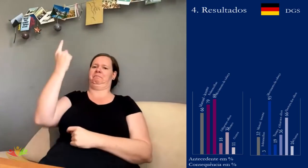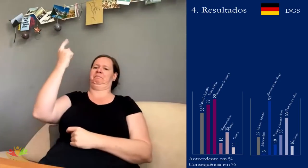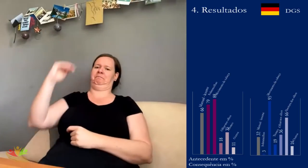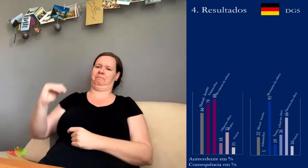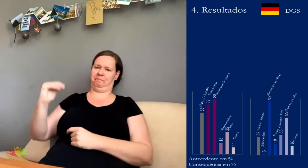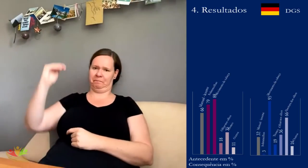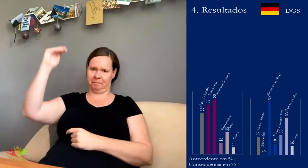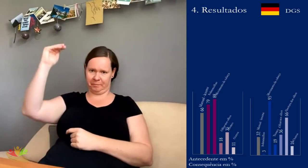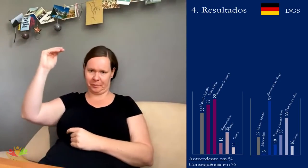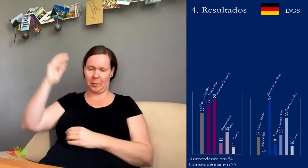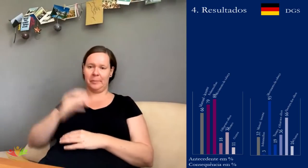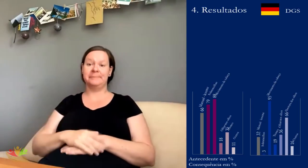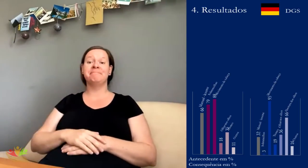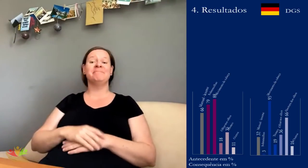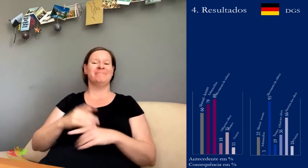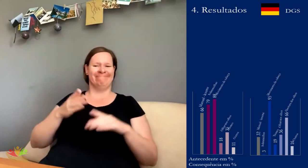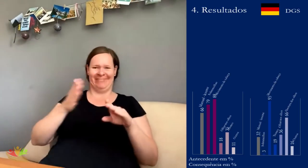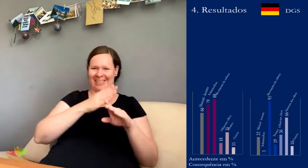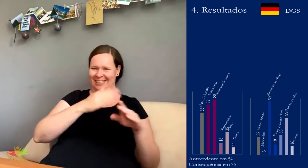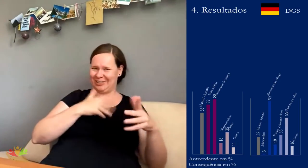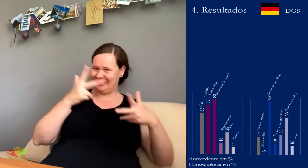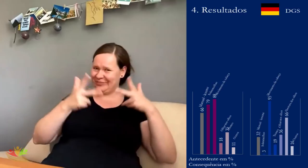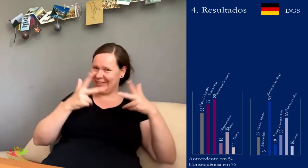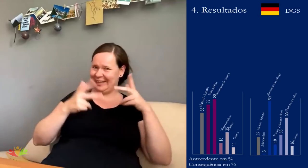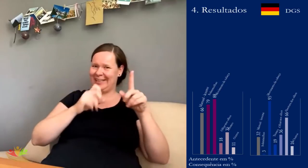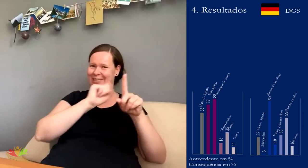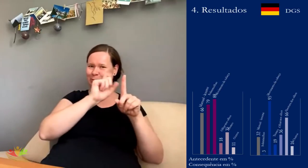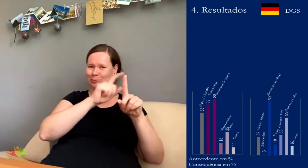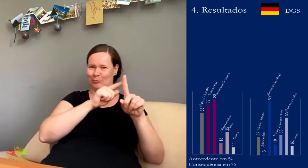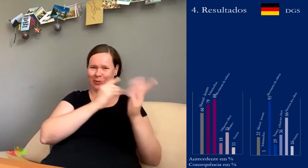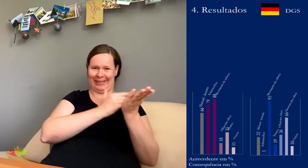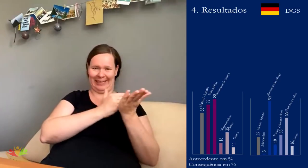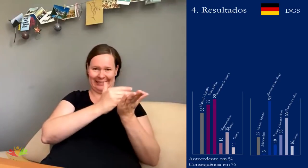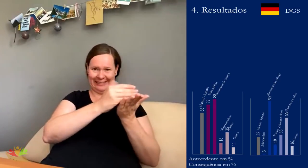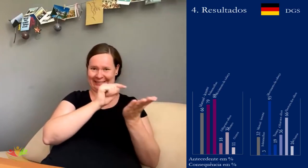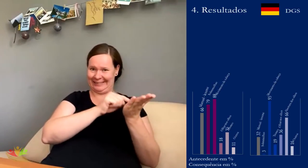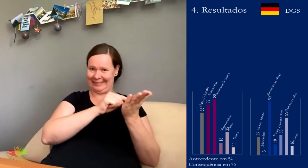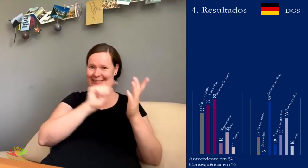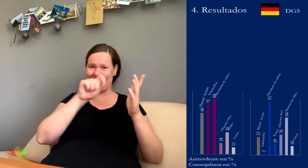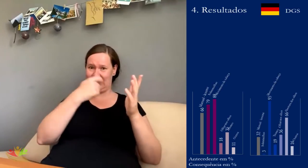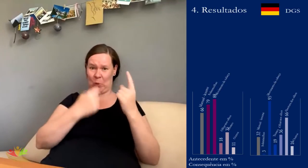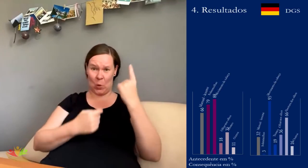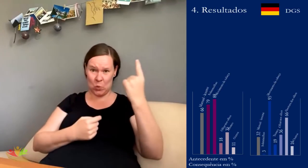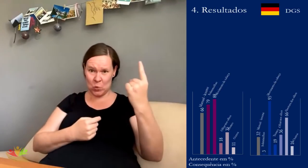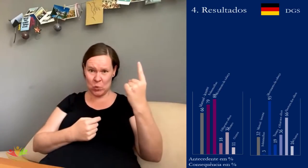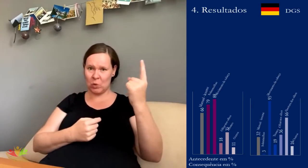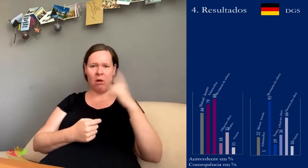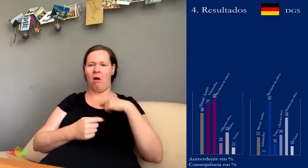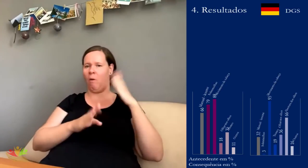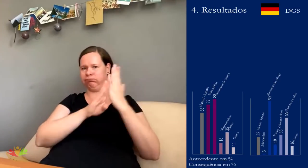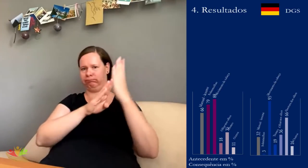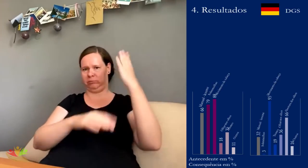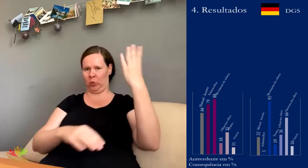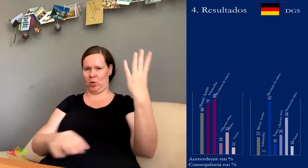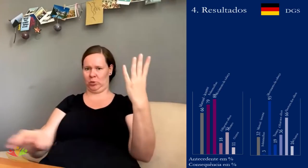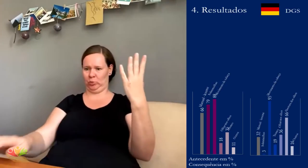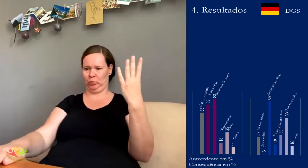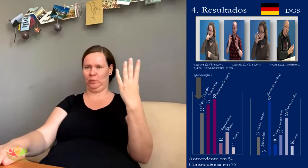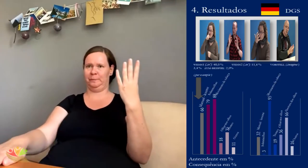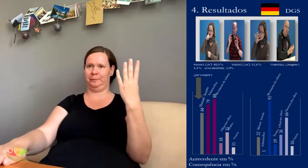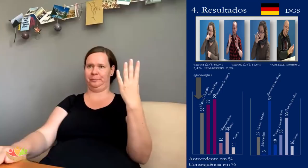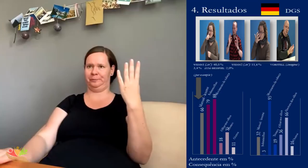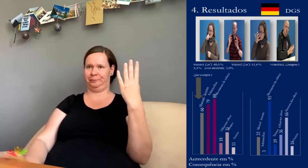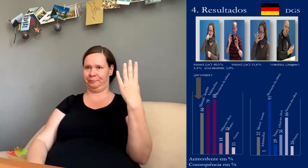olhos. Então, quando o surdo percebe o piscar de olhos, significa que a oração consequente vai iniciar. Isso também aparece muito alto nos